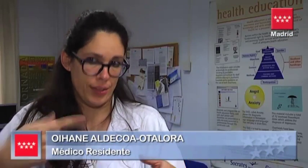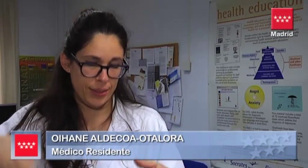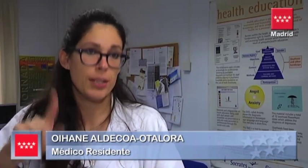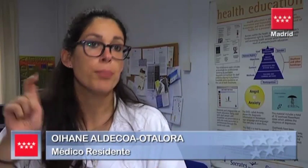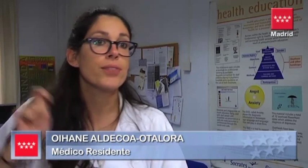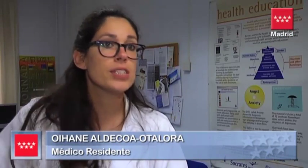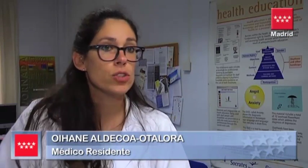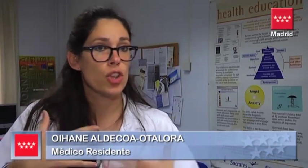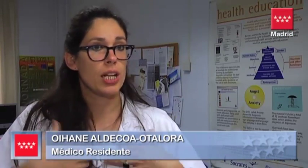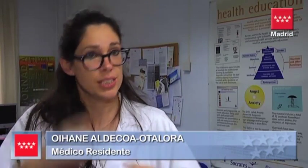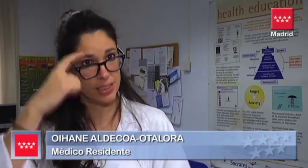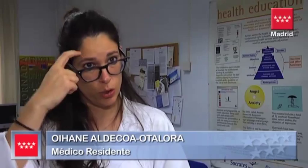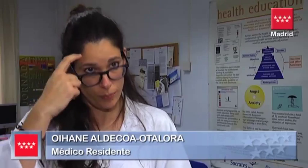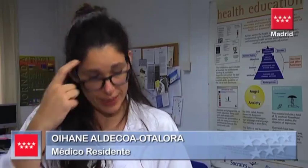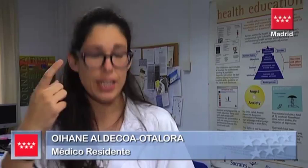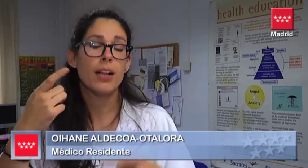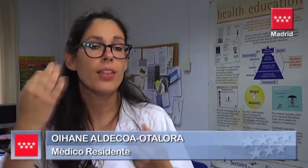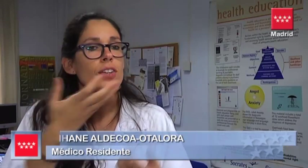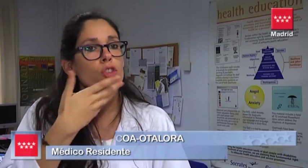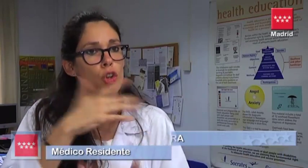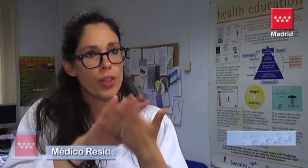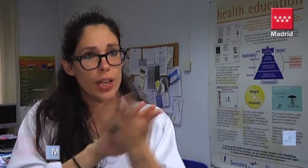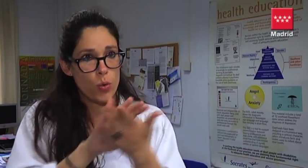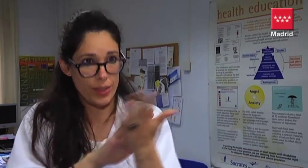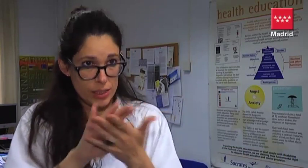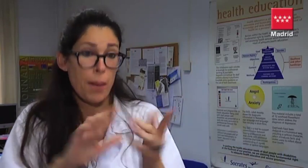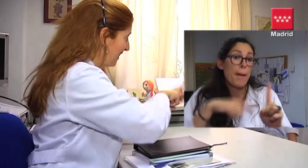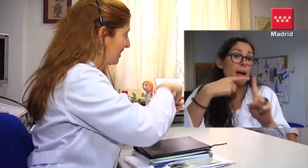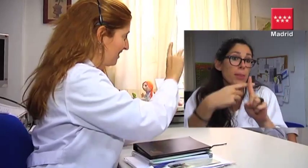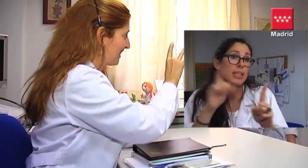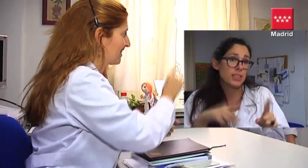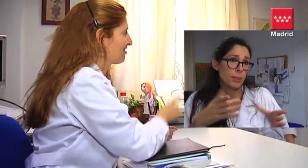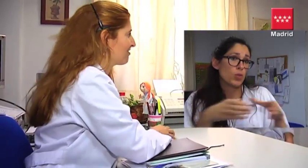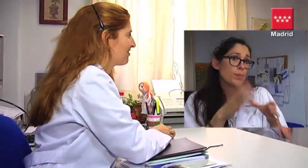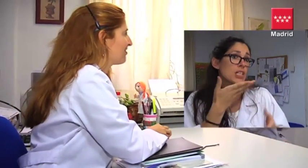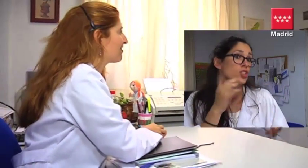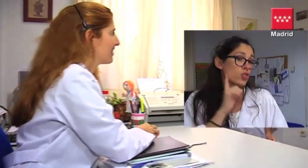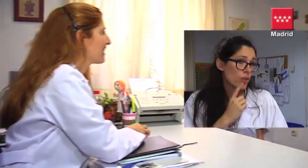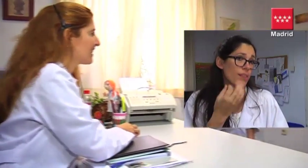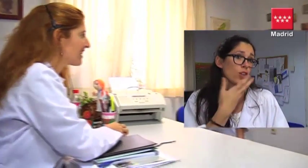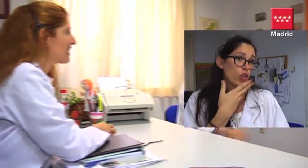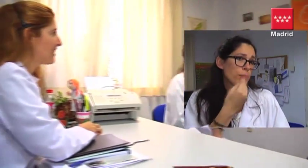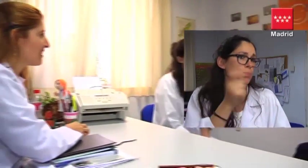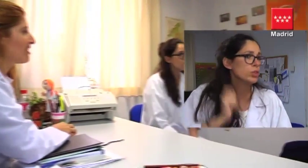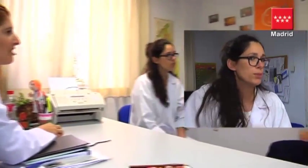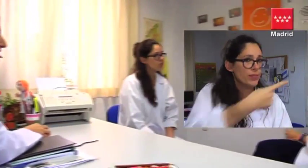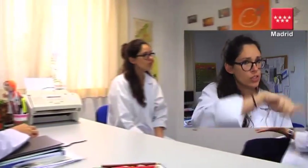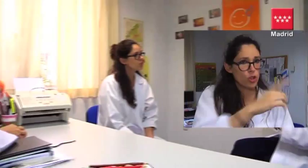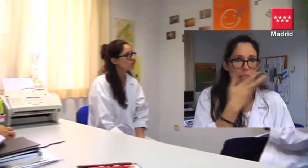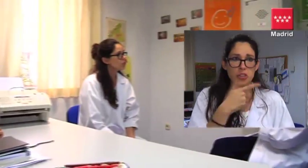que creo que es muy importante que haya profesionales que conozcan la lengua de signos y conozcan la comunidad sorda, porque